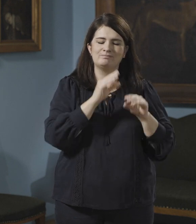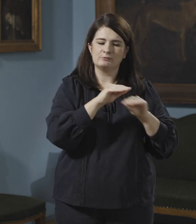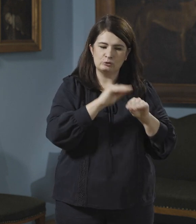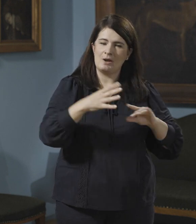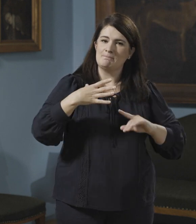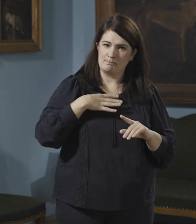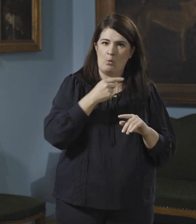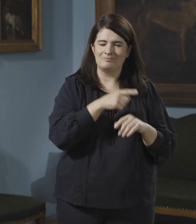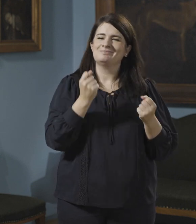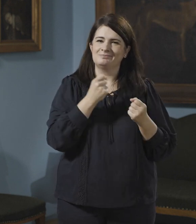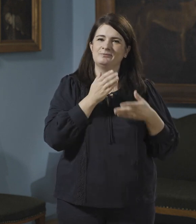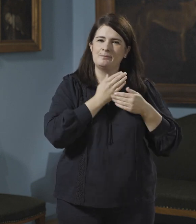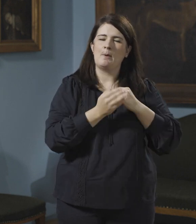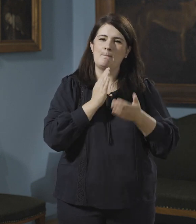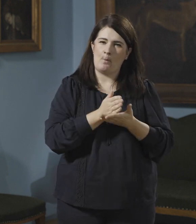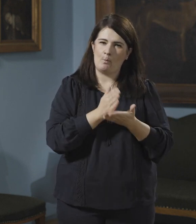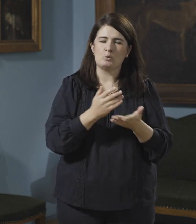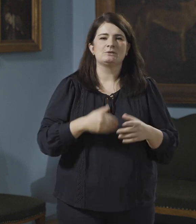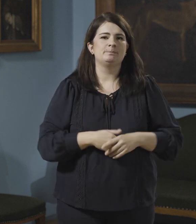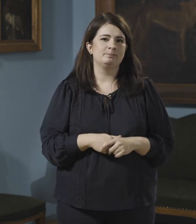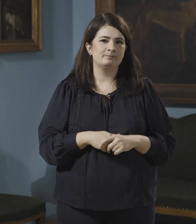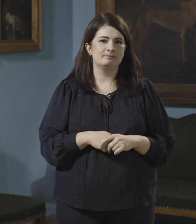Większość naszych pracowników jest przeszkolona i postara się pomóc.